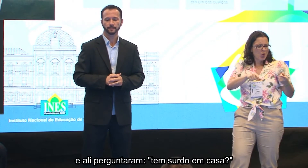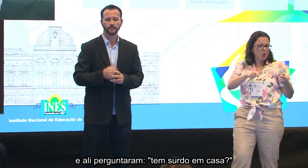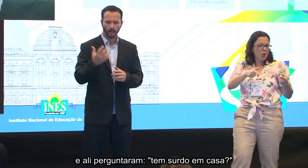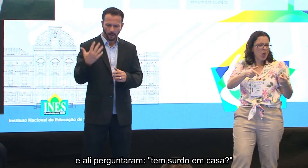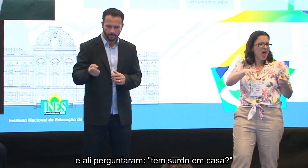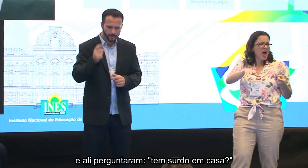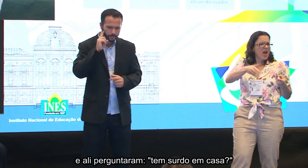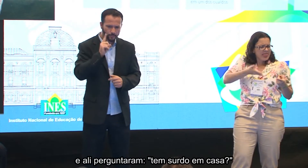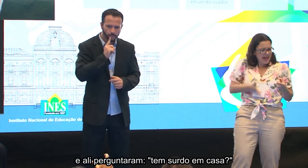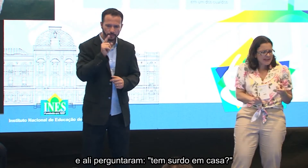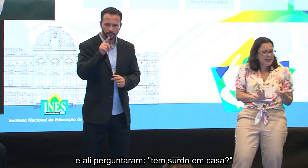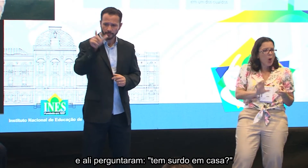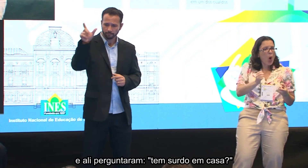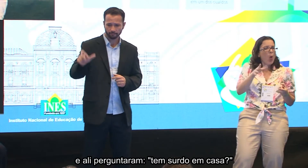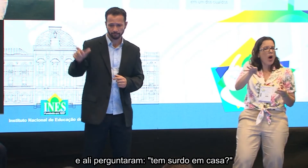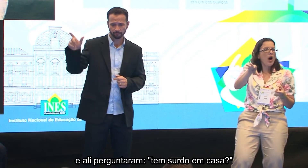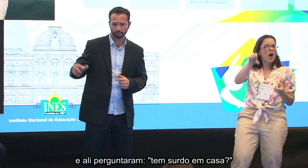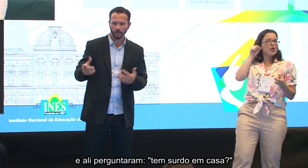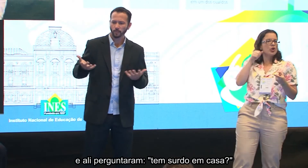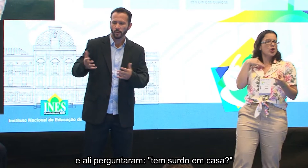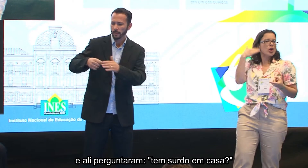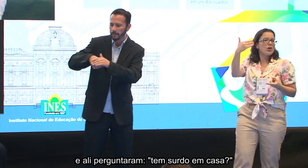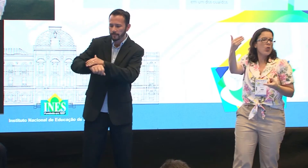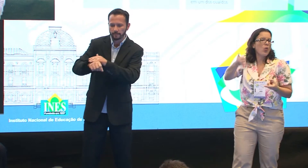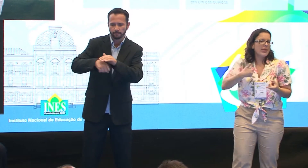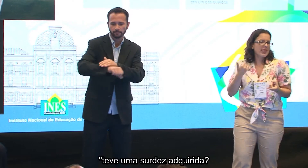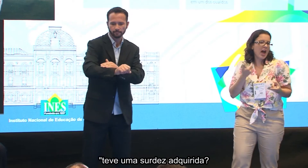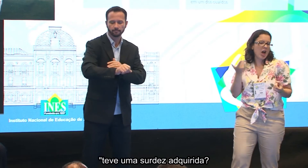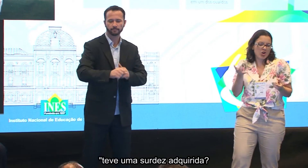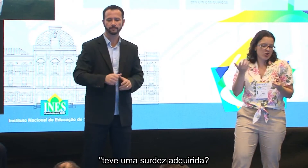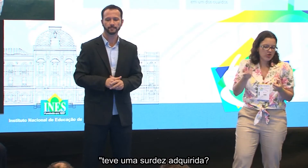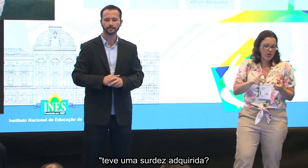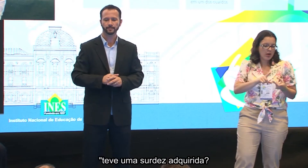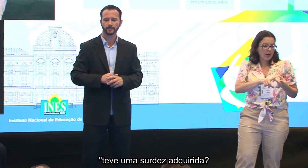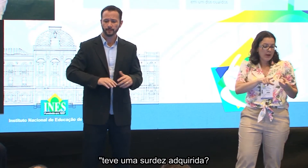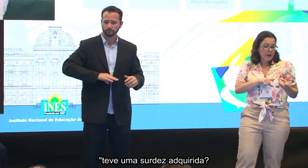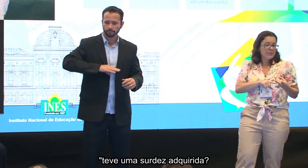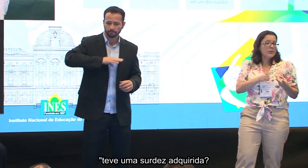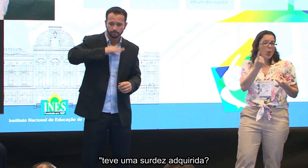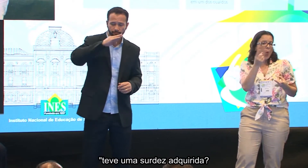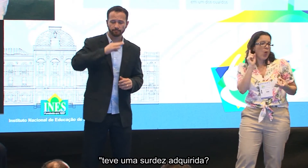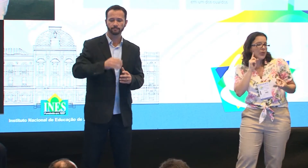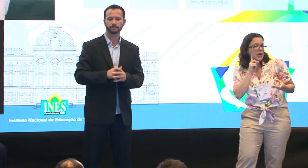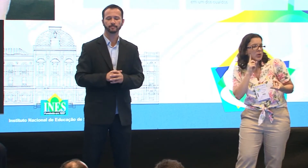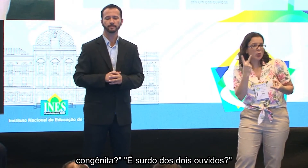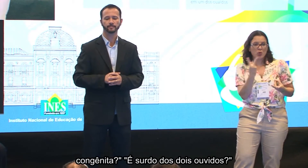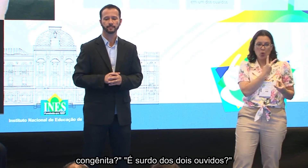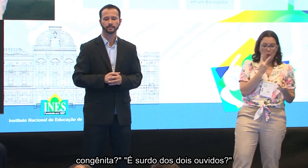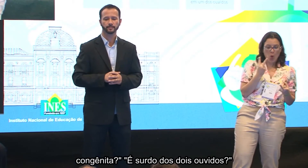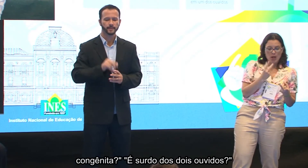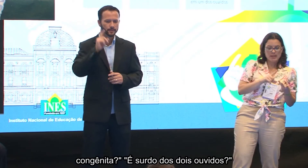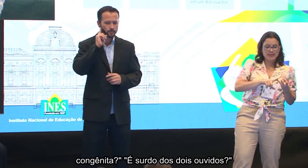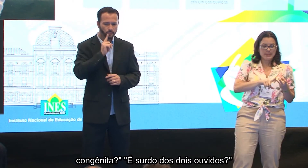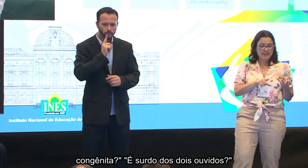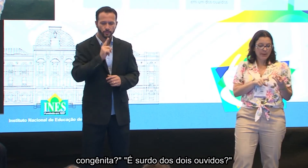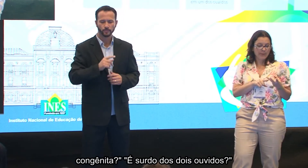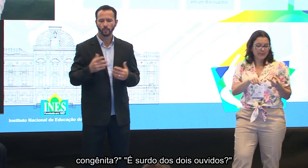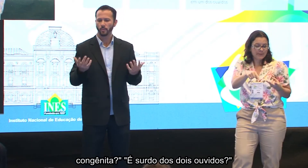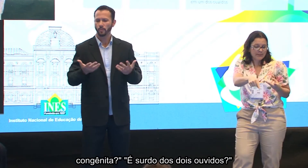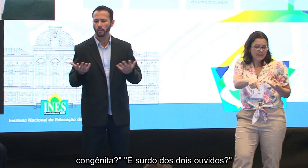E ali perguntaram, tem surdo em casa? Teve uma surdez adquirida? Congênita? É surdo